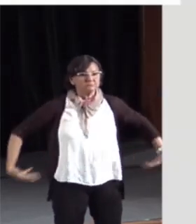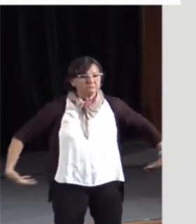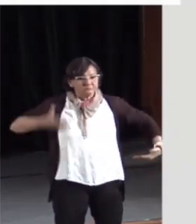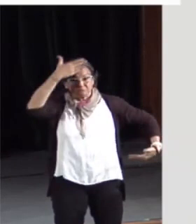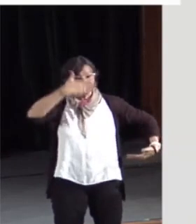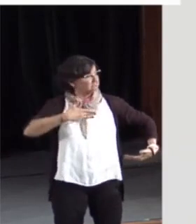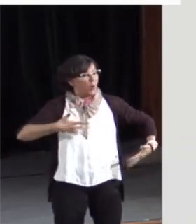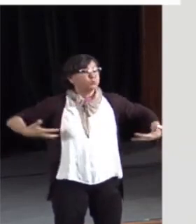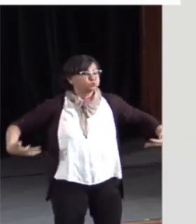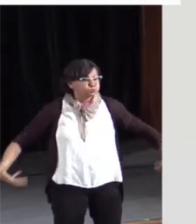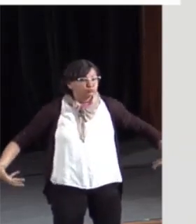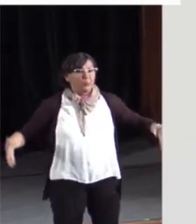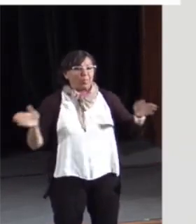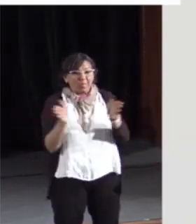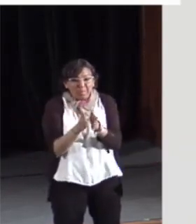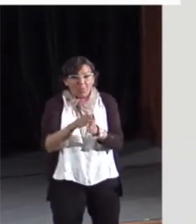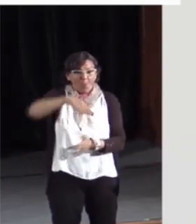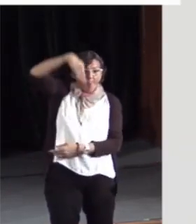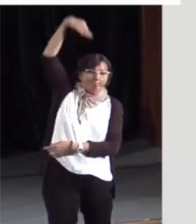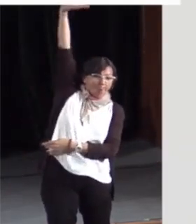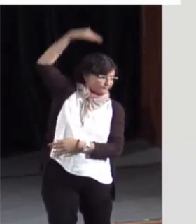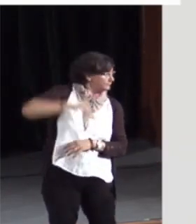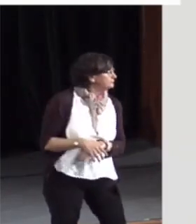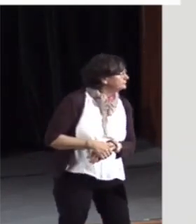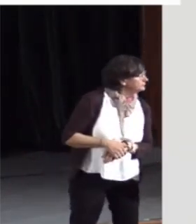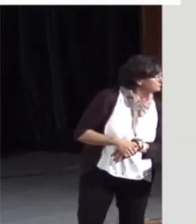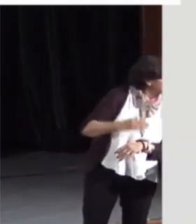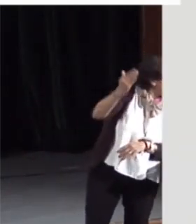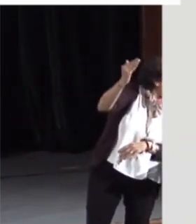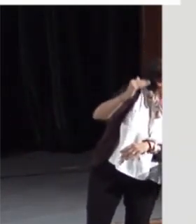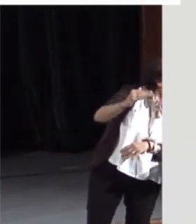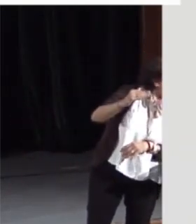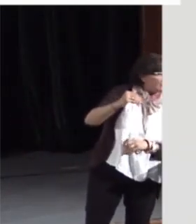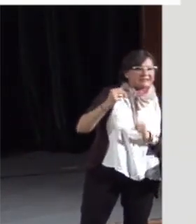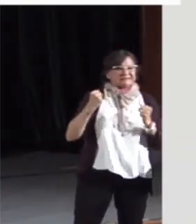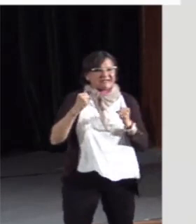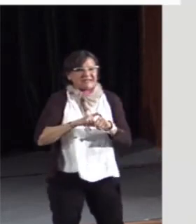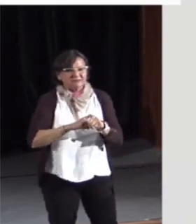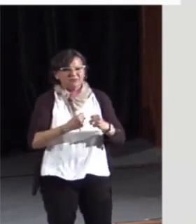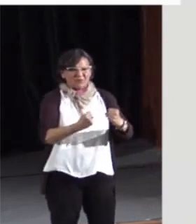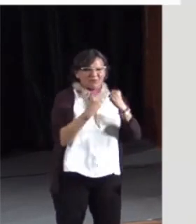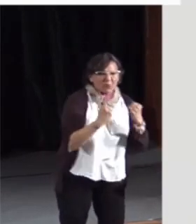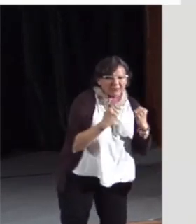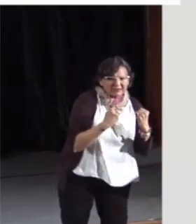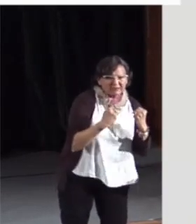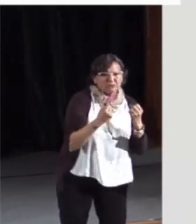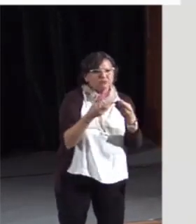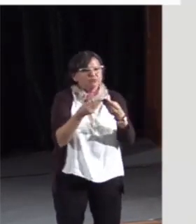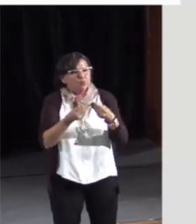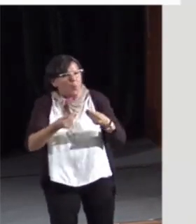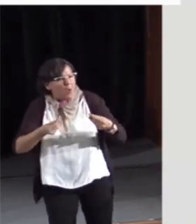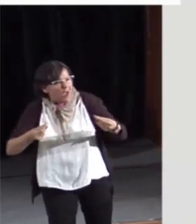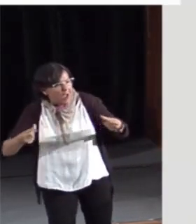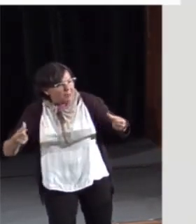tamaño, una persona de gran tamaño, de gran volumen, o muy alto o muy pequeño, lo podemos expresar